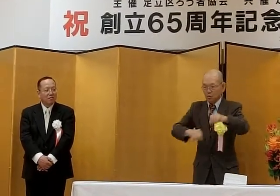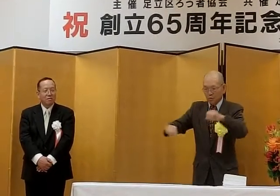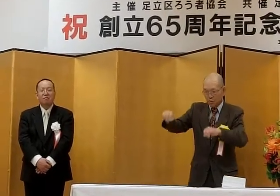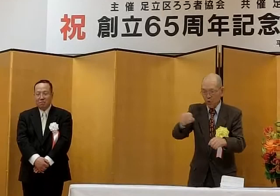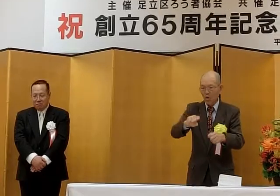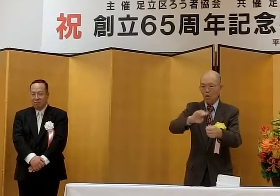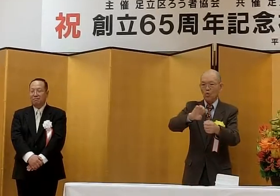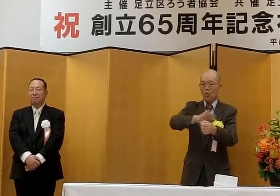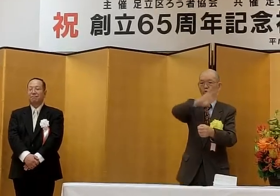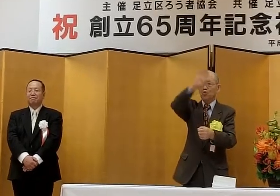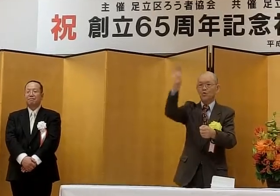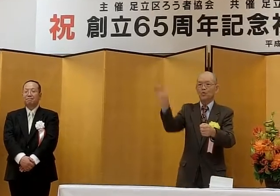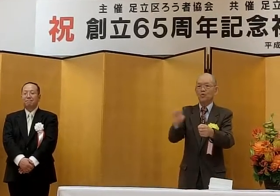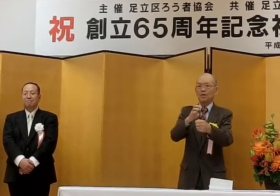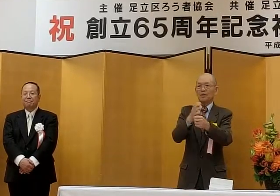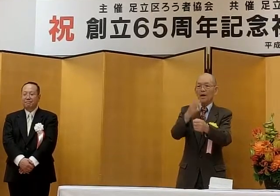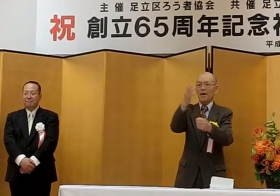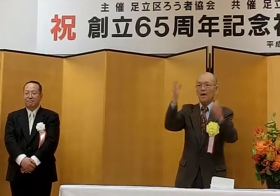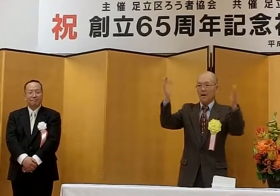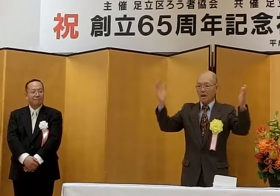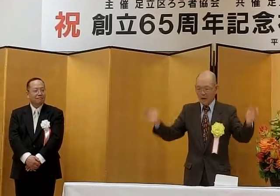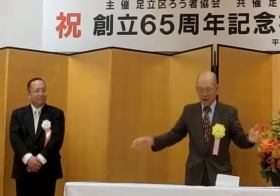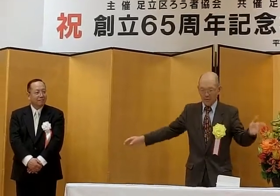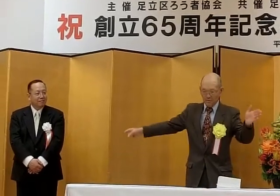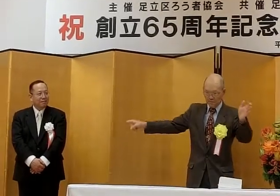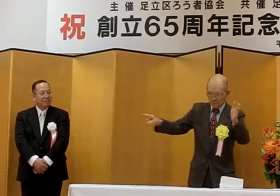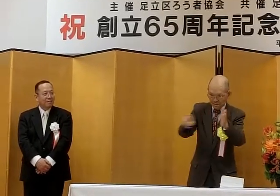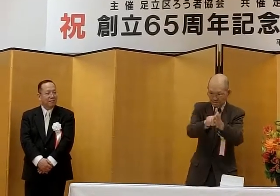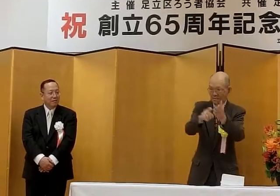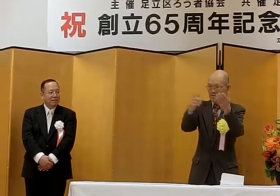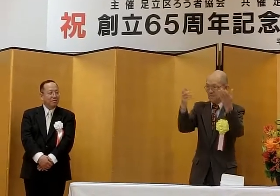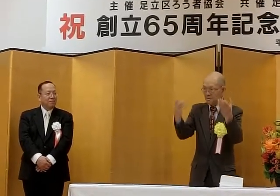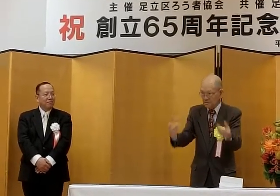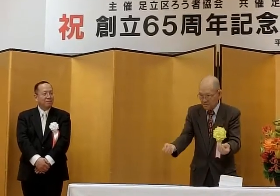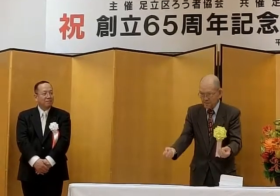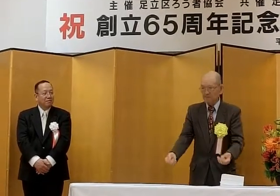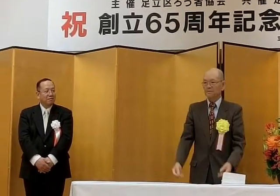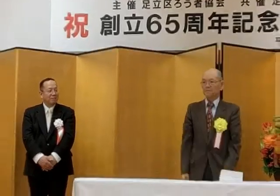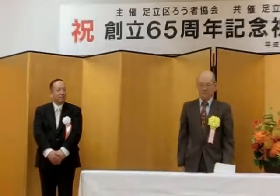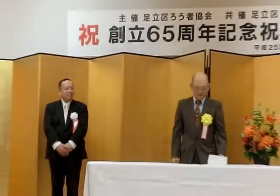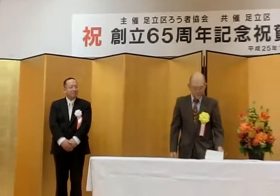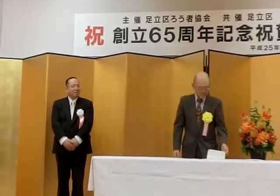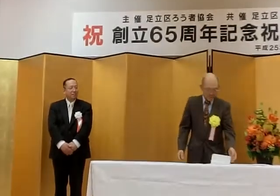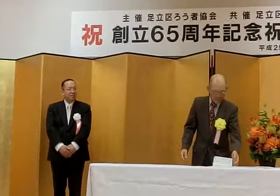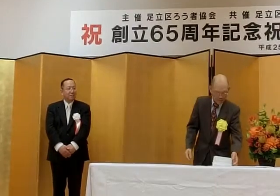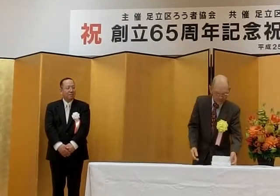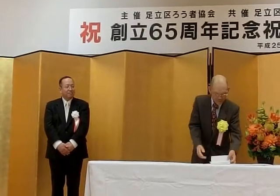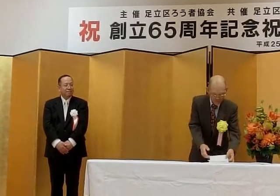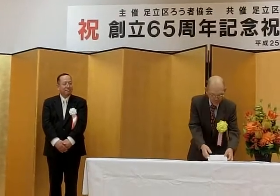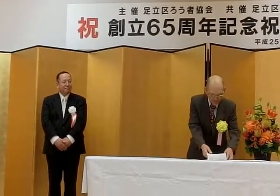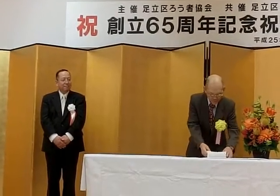体育部として活動し40年間活動してまいりました。